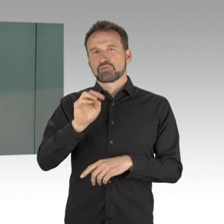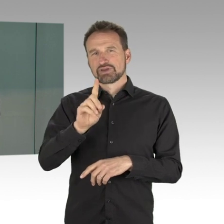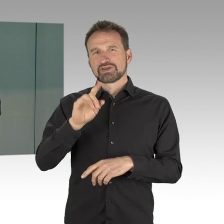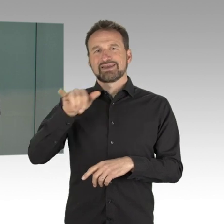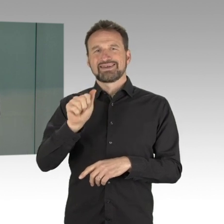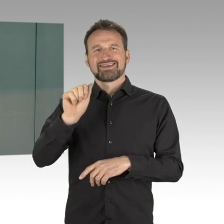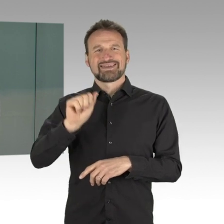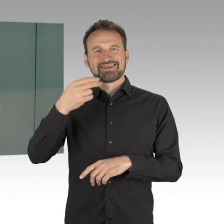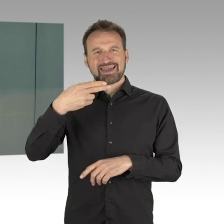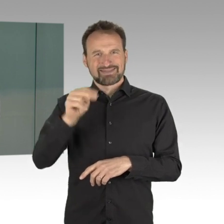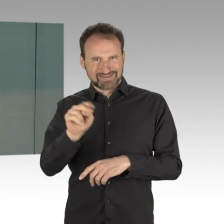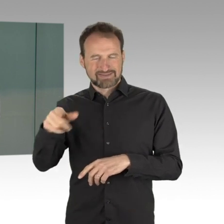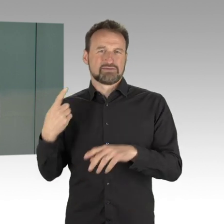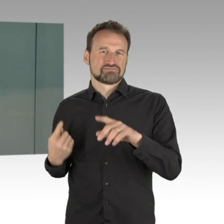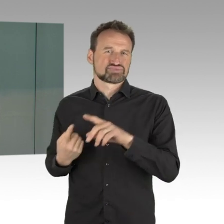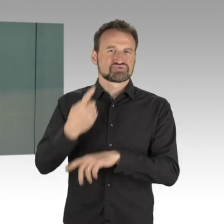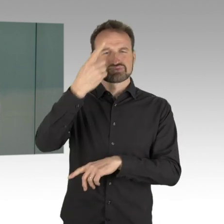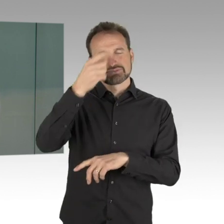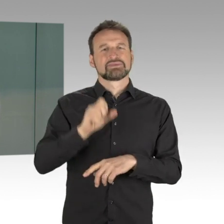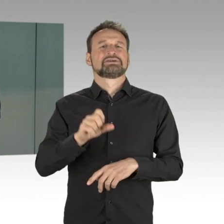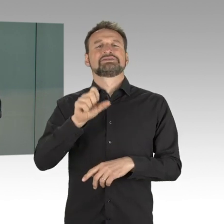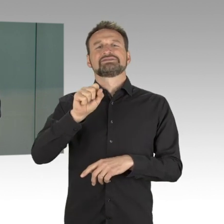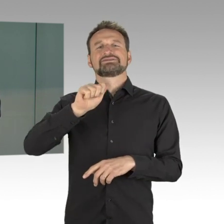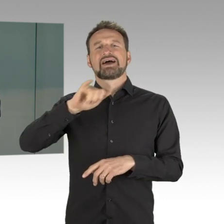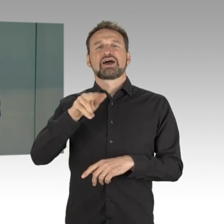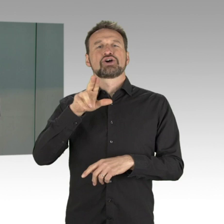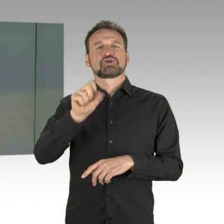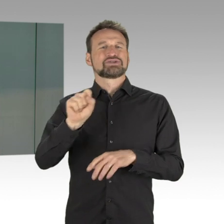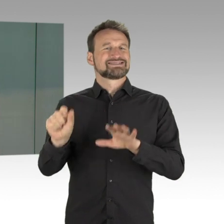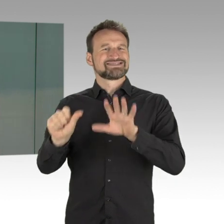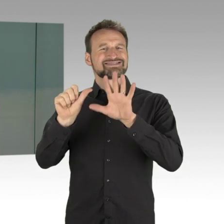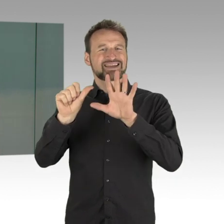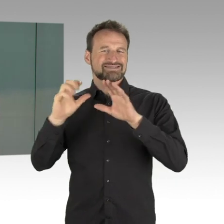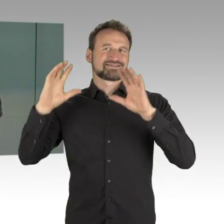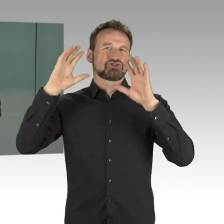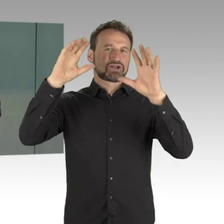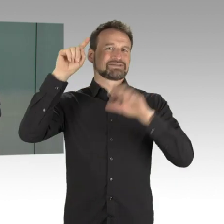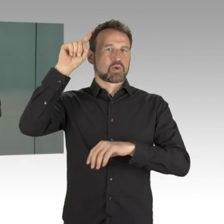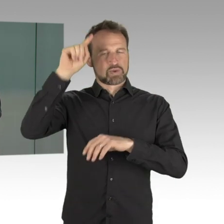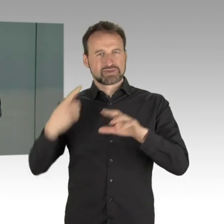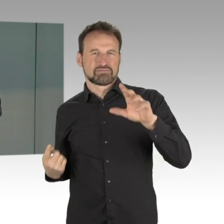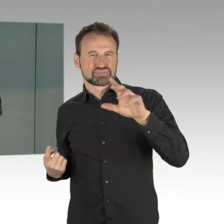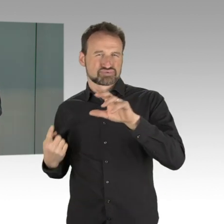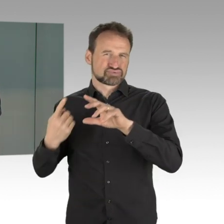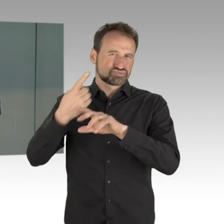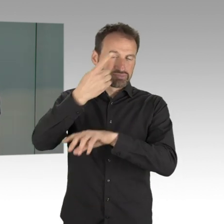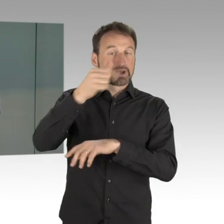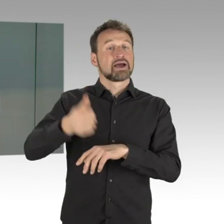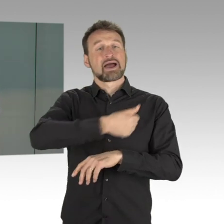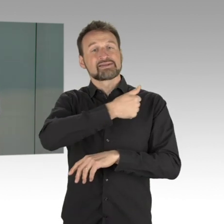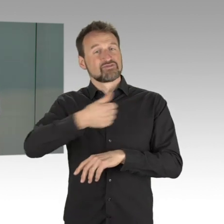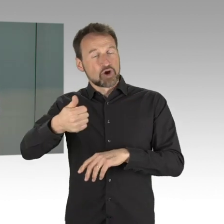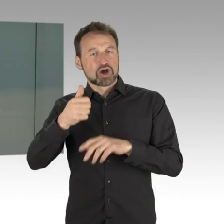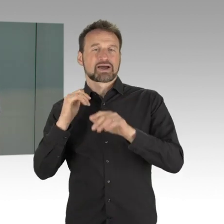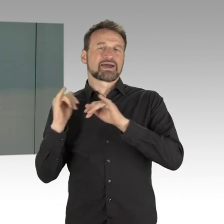dortige Stammbesatzung besuchten. Nach einer Woche Aufenthalt im erdnahen Raum kehrten Bukowski und Jähn mit